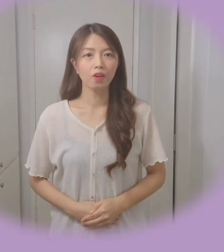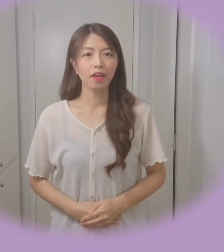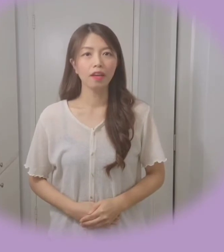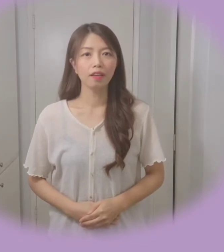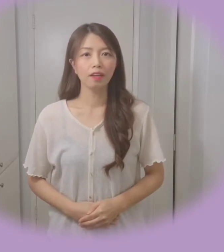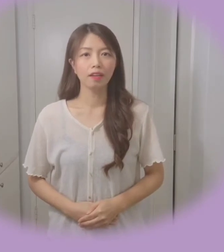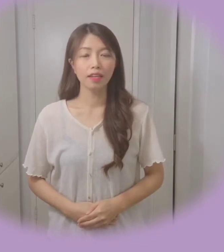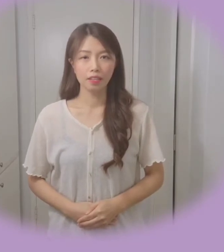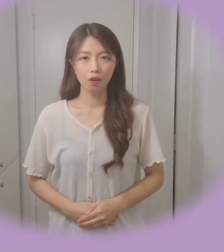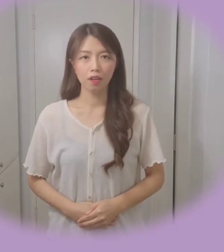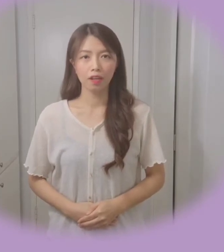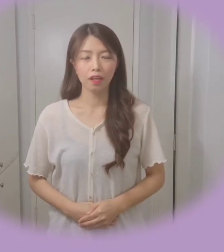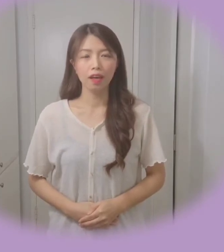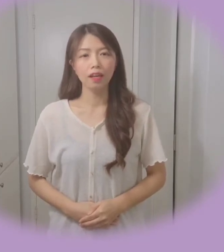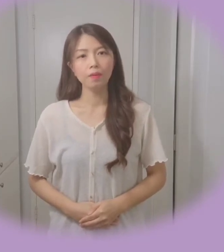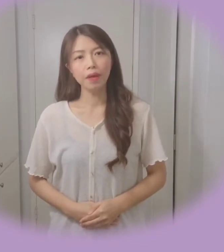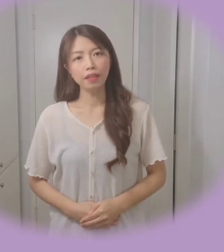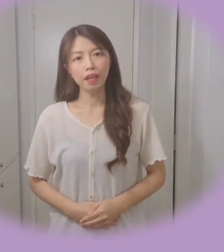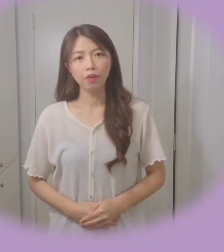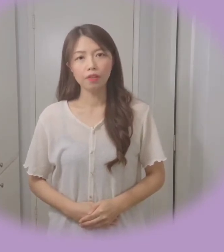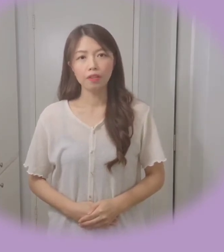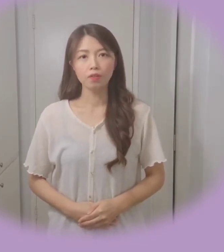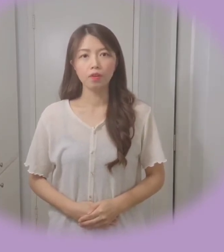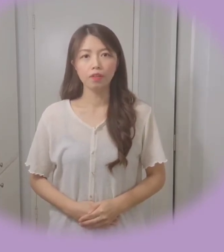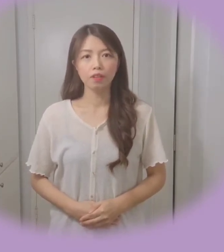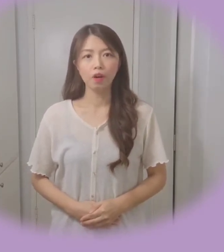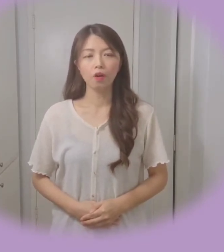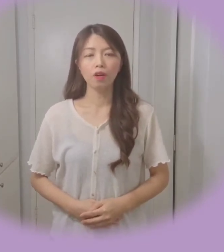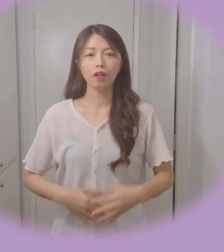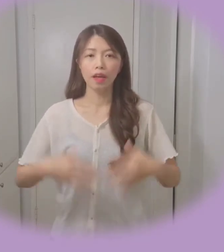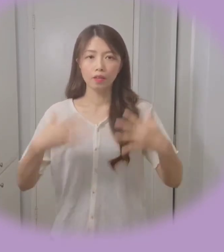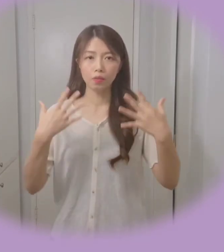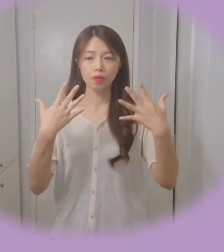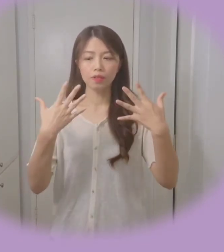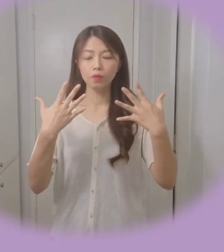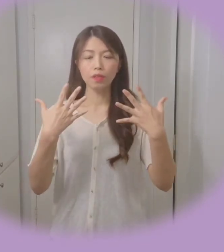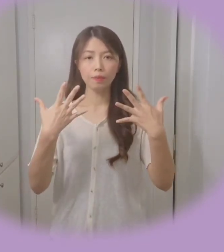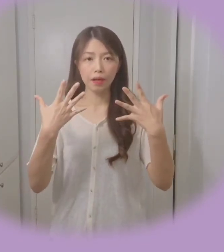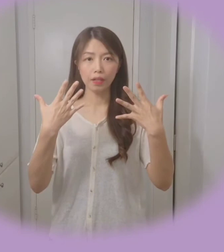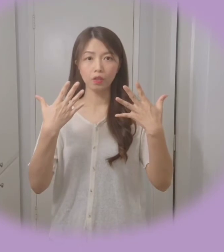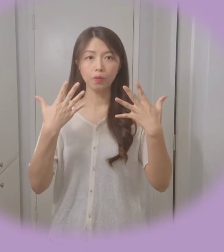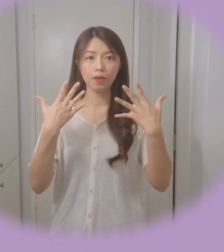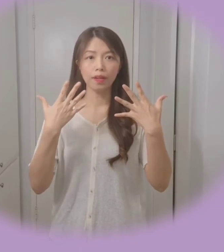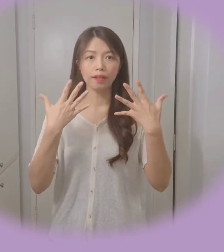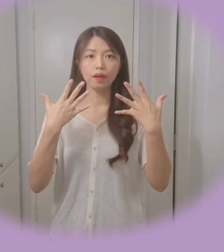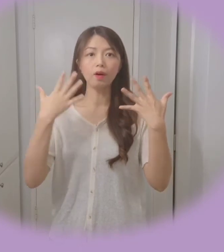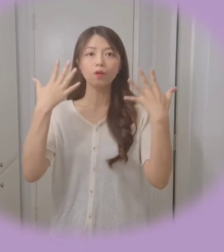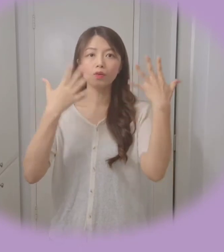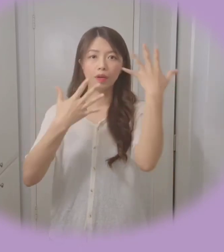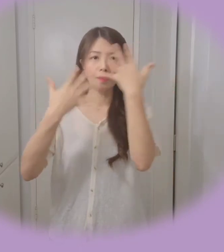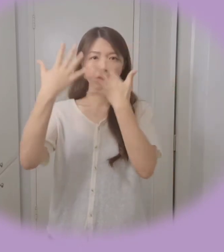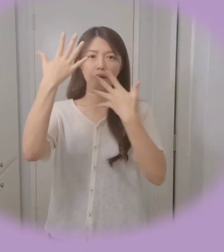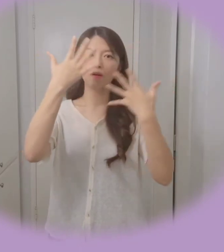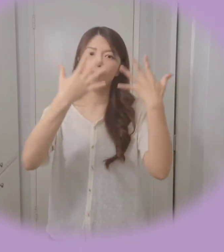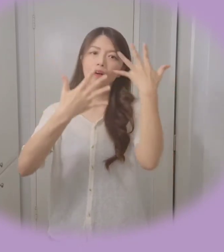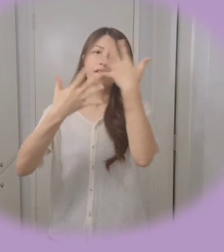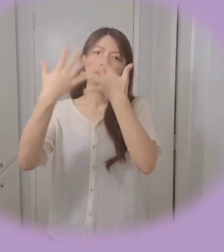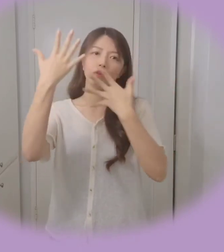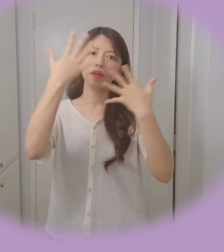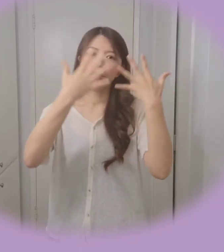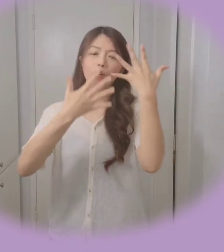희미한 계절의 기척이. 희미하다라고 하는 뜻의 수어는요. 양손을 손등이 바깥으로 보이게 해서 얼굴